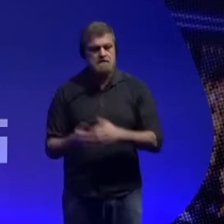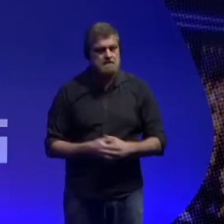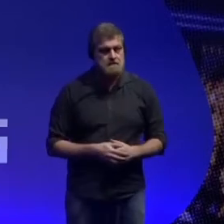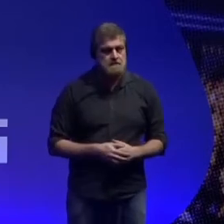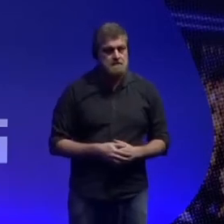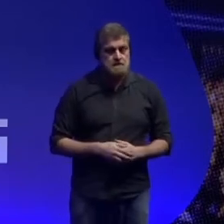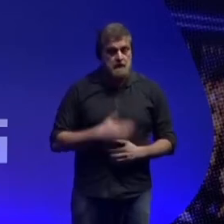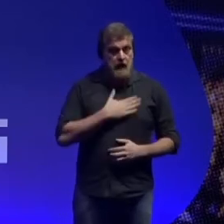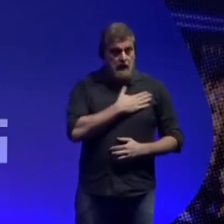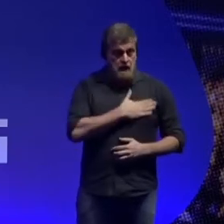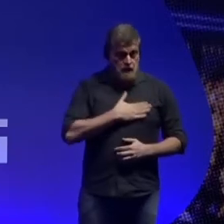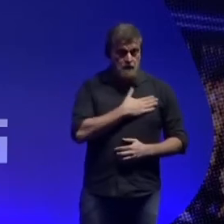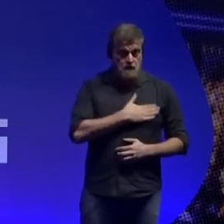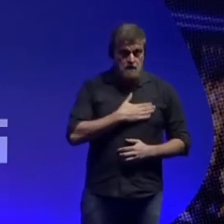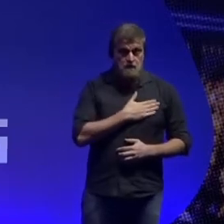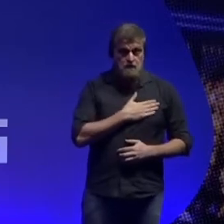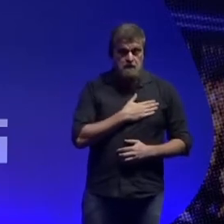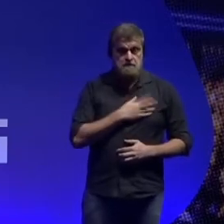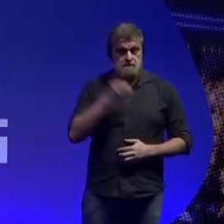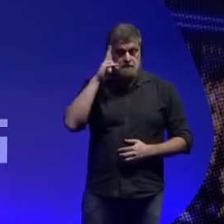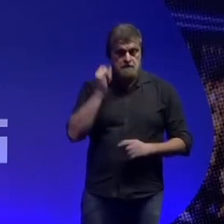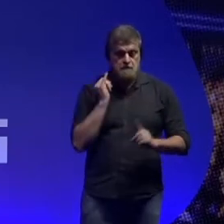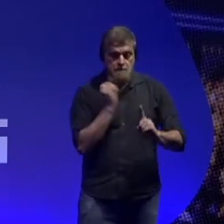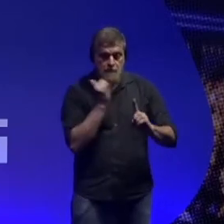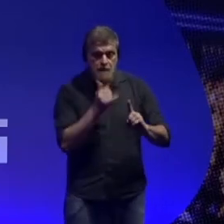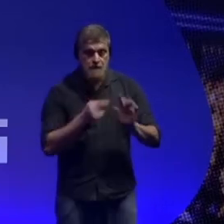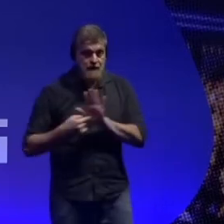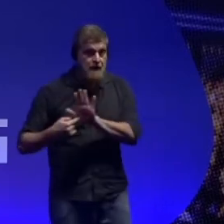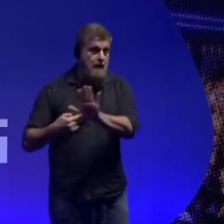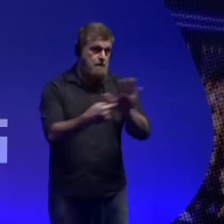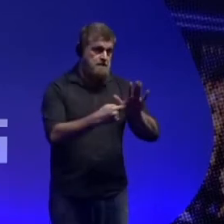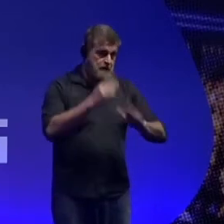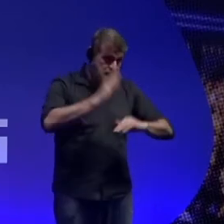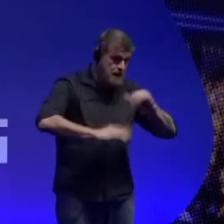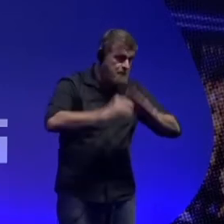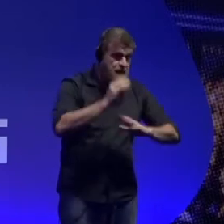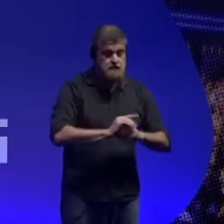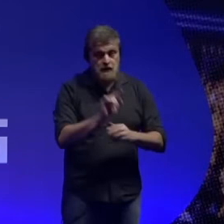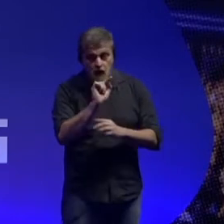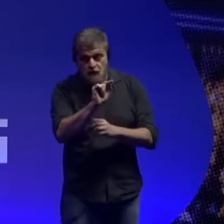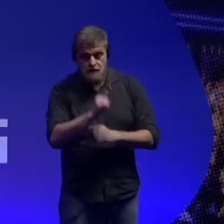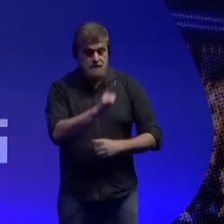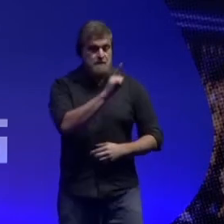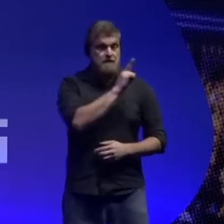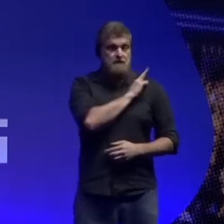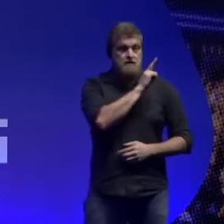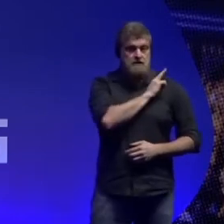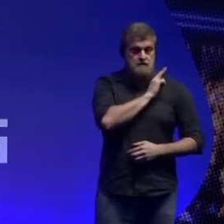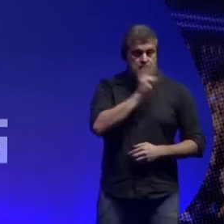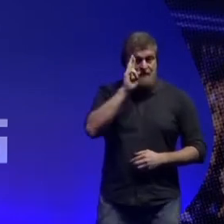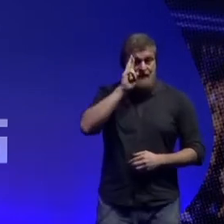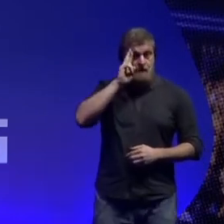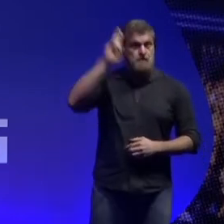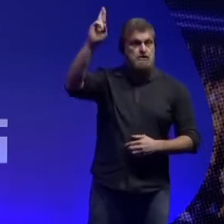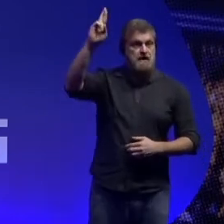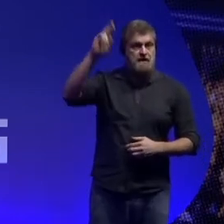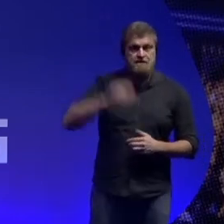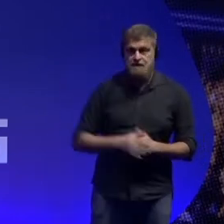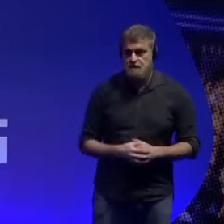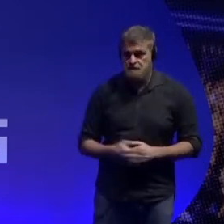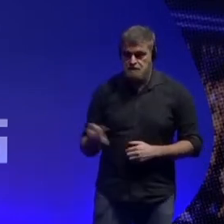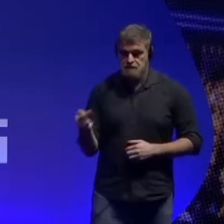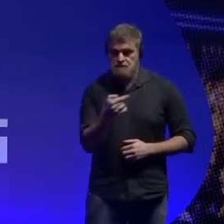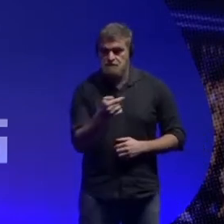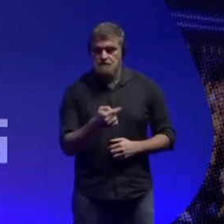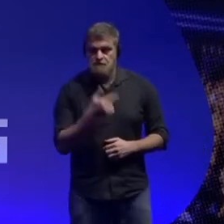caso, gente, porque ele mostra muito bem o que a gente vem falando até agora, que é o gestor de pessoas, o chefe, como ali